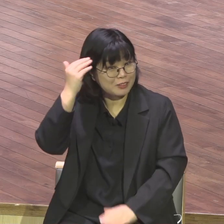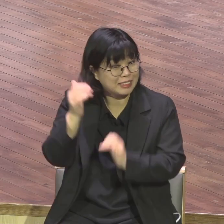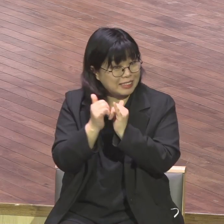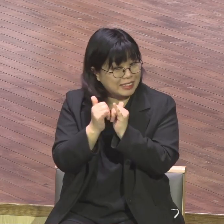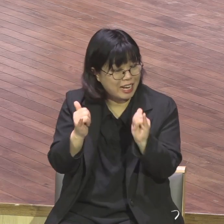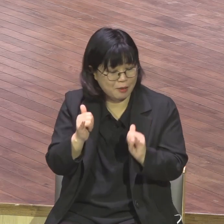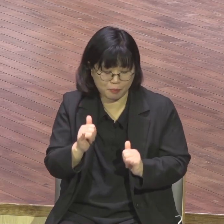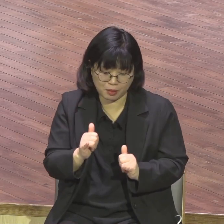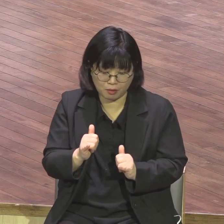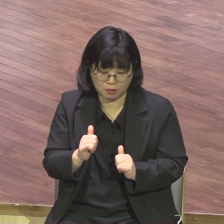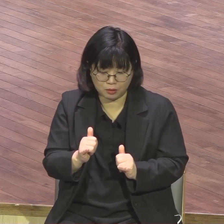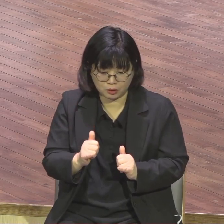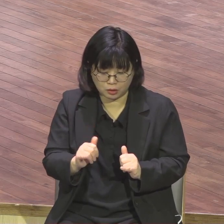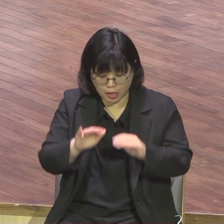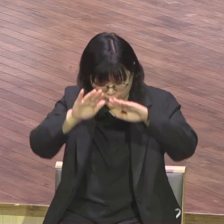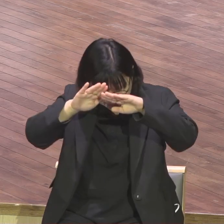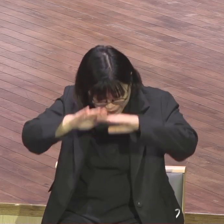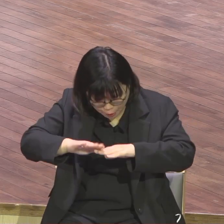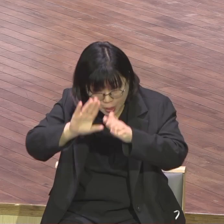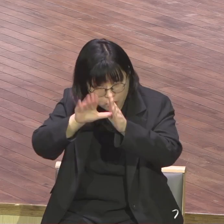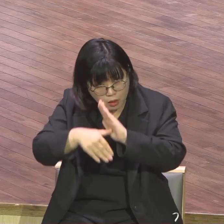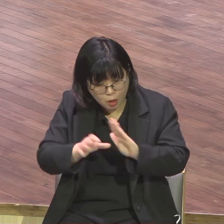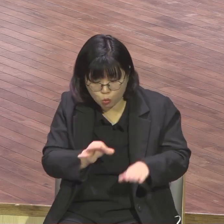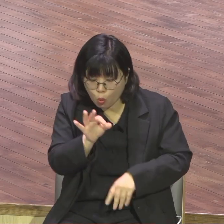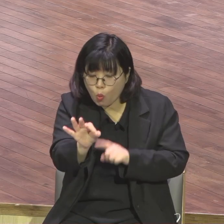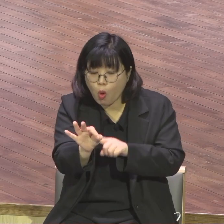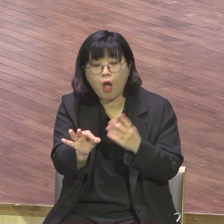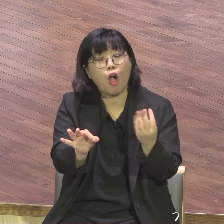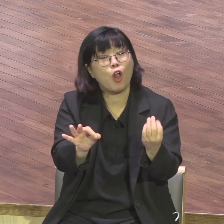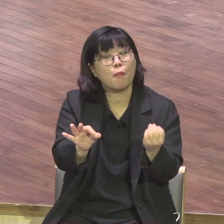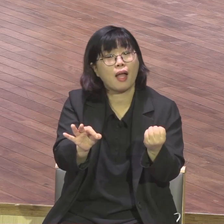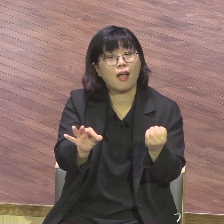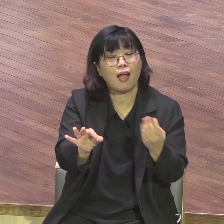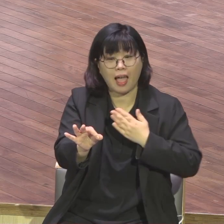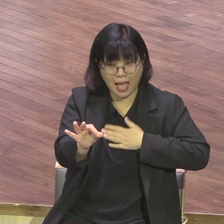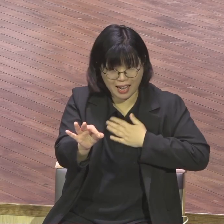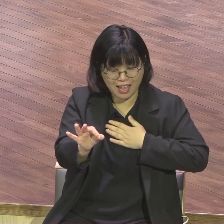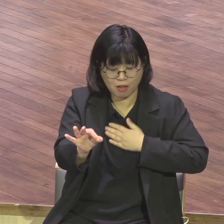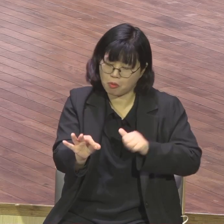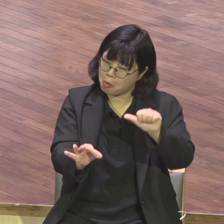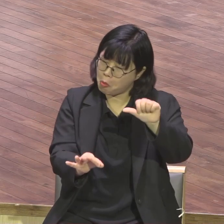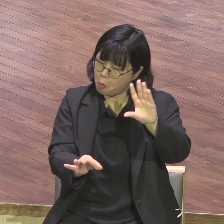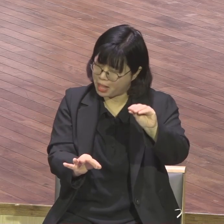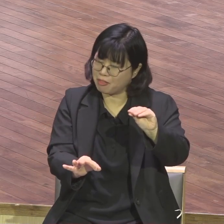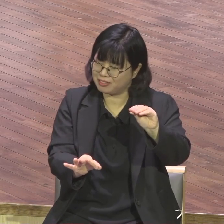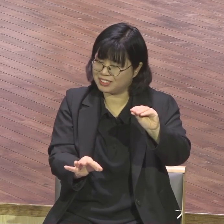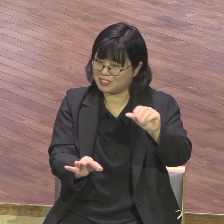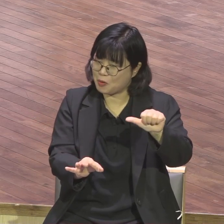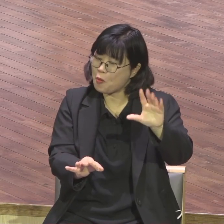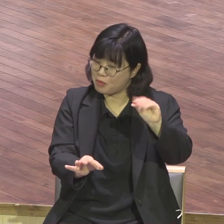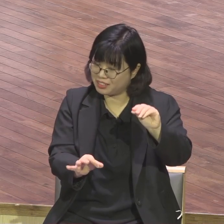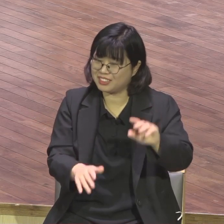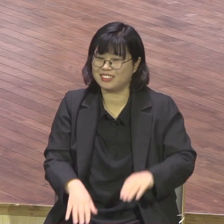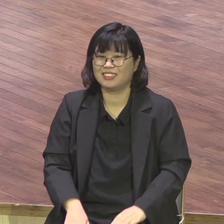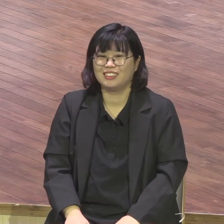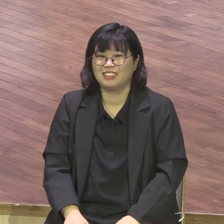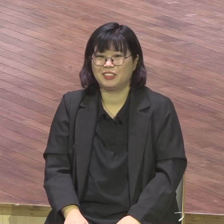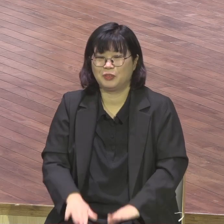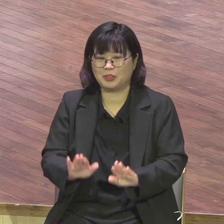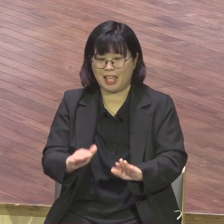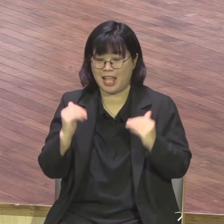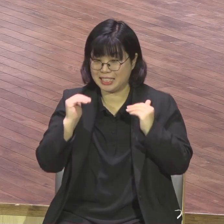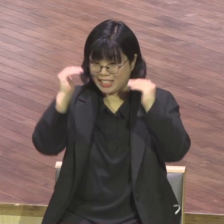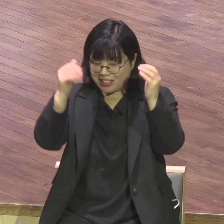세뱃돈 적정 금액이 5만 원이라 그래요. 5만 원 세뱃돈 적정 금액이 최근에 그 성인